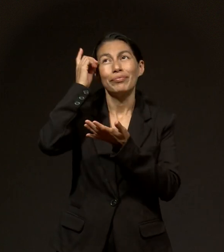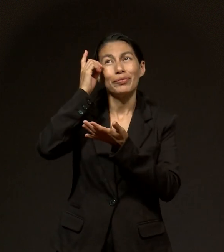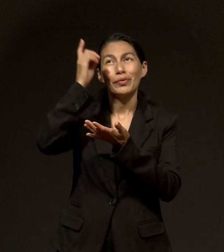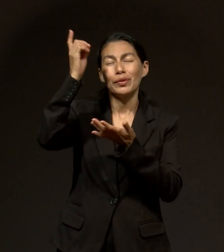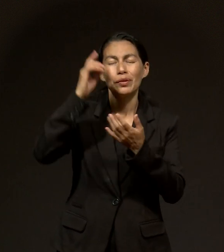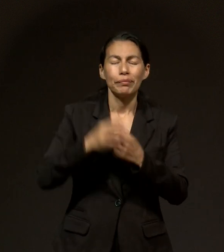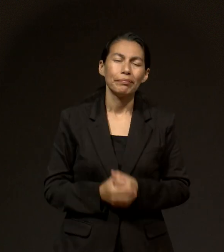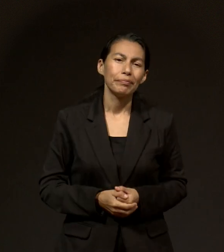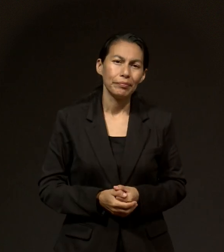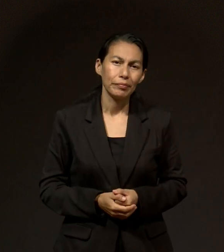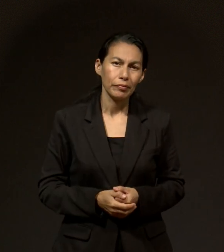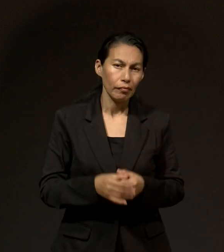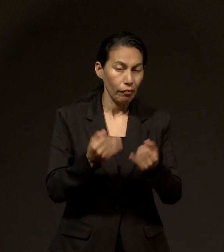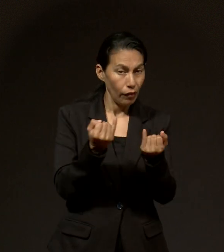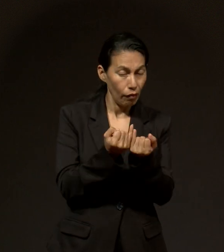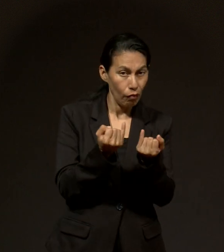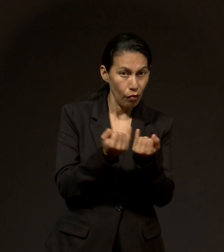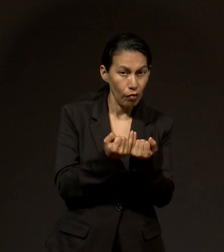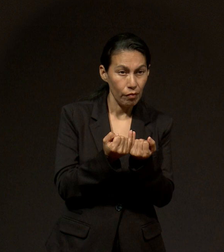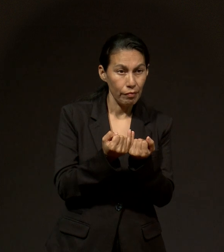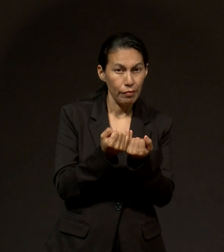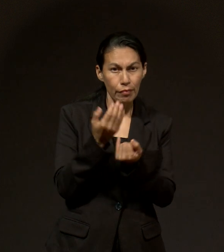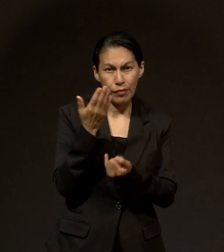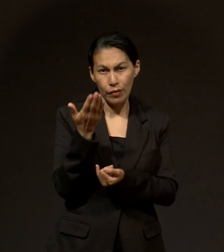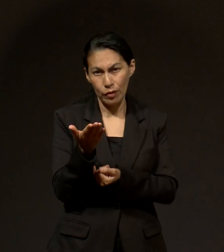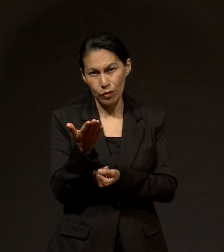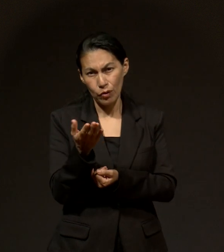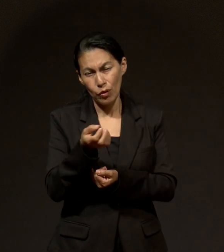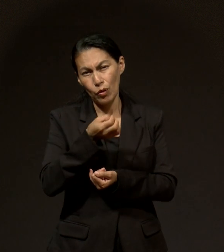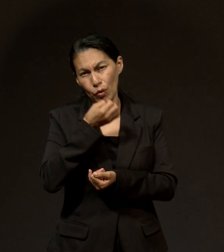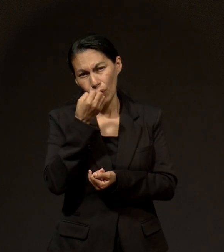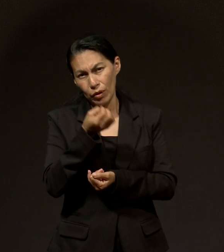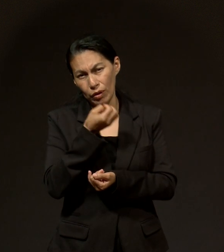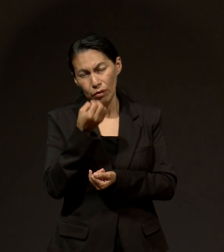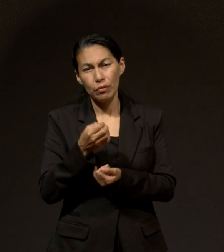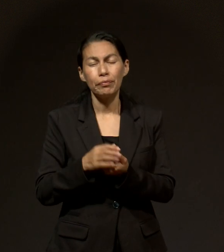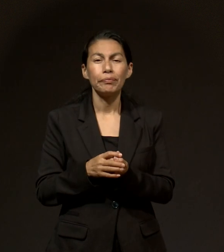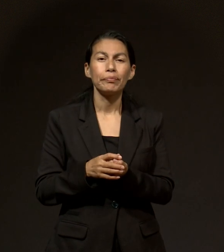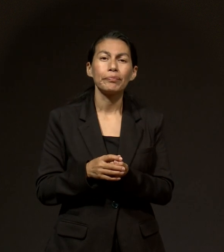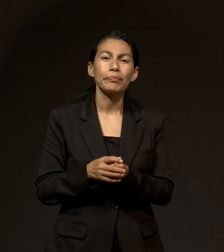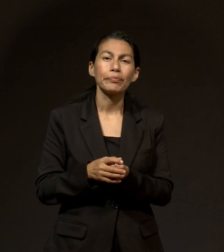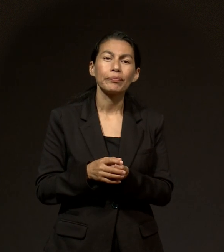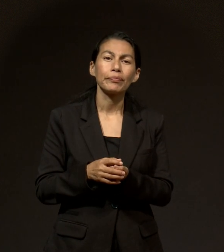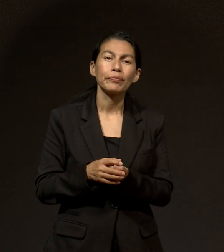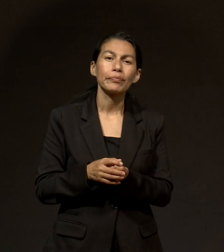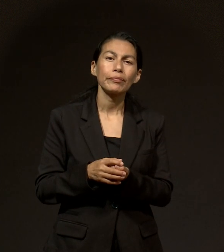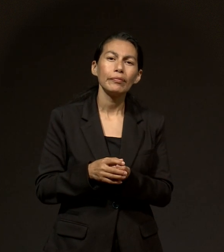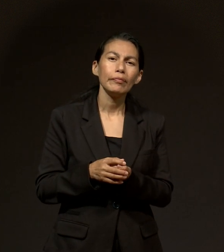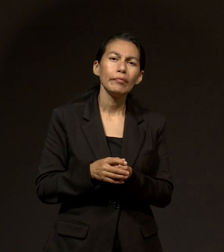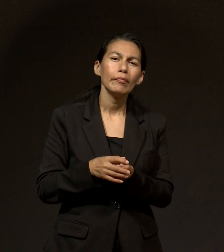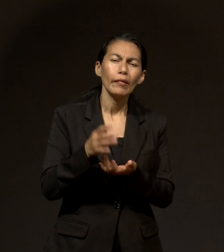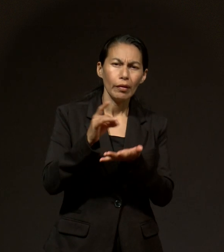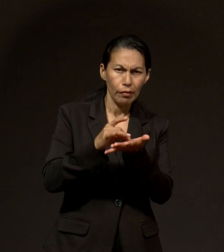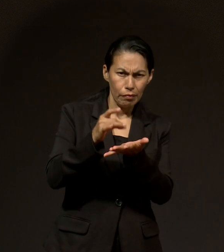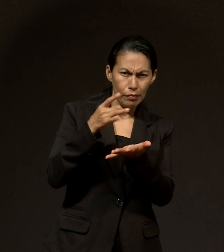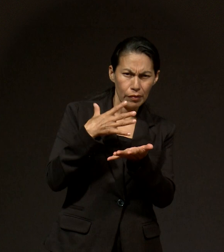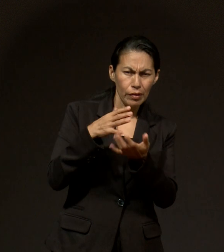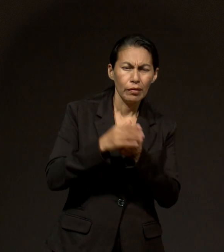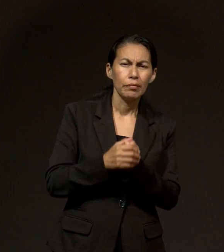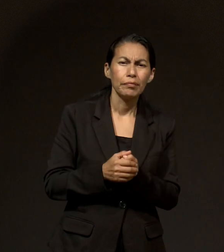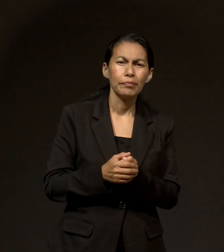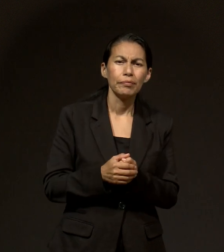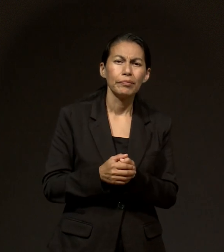tenemos las siguientes peticiones de oración Que nos han venido al